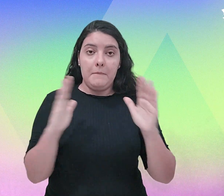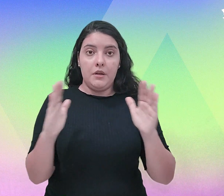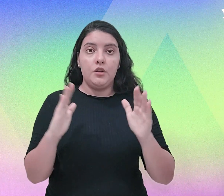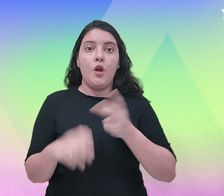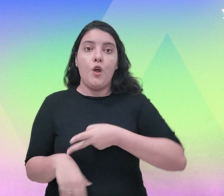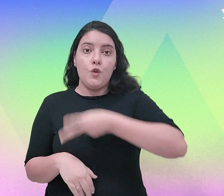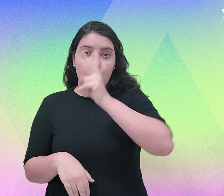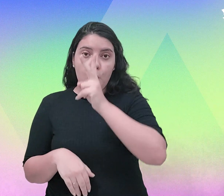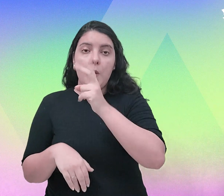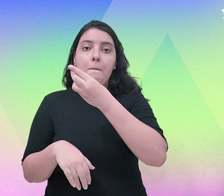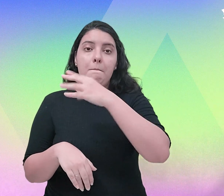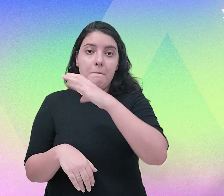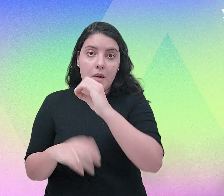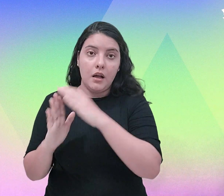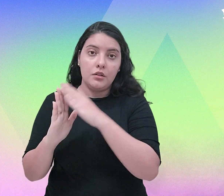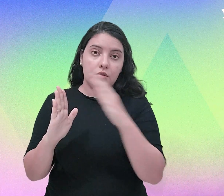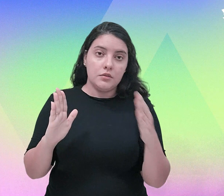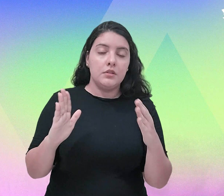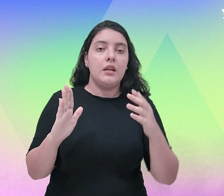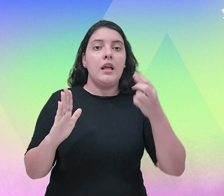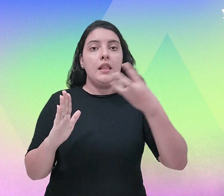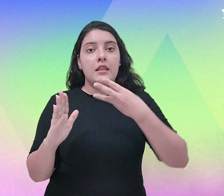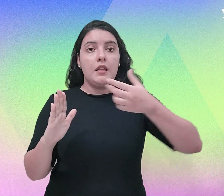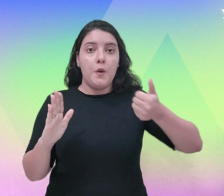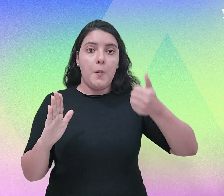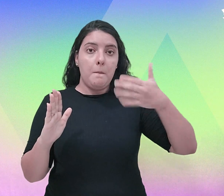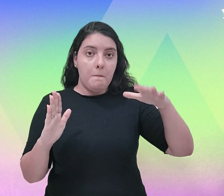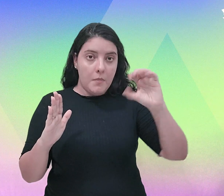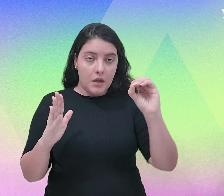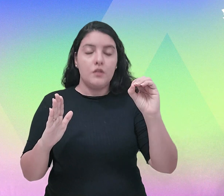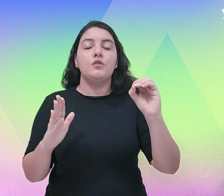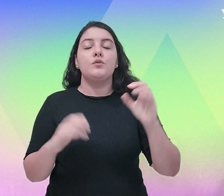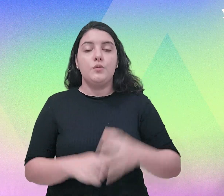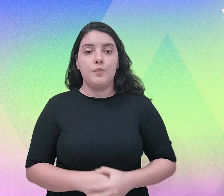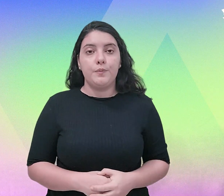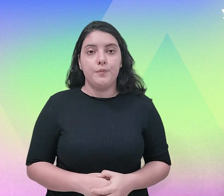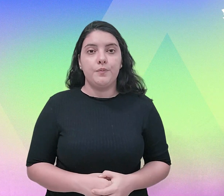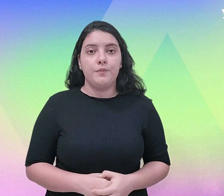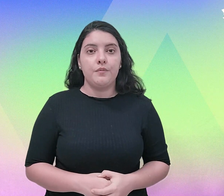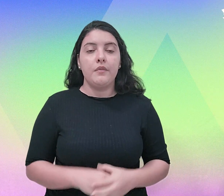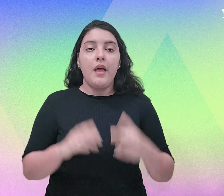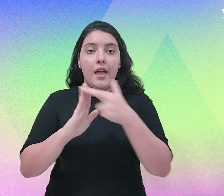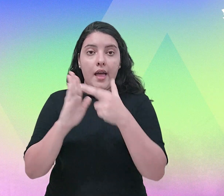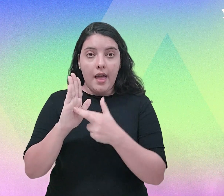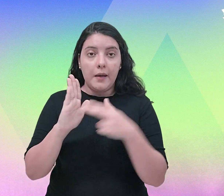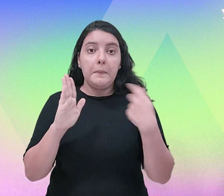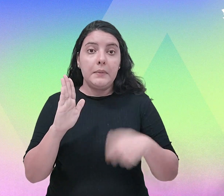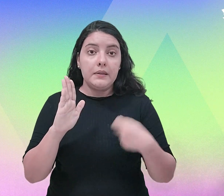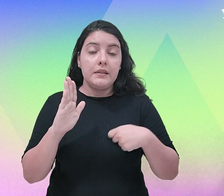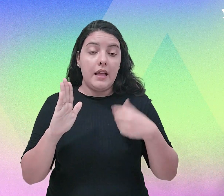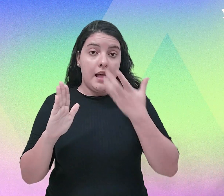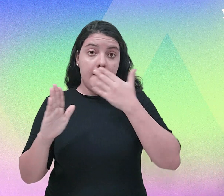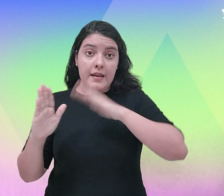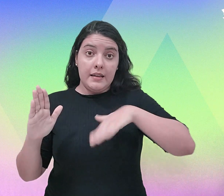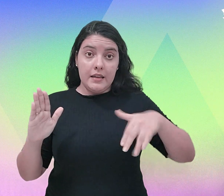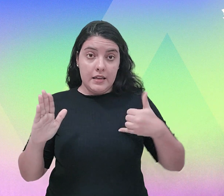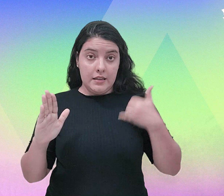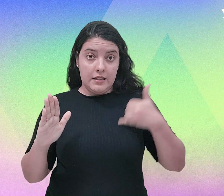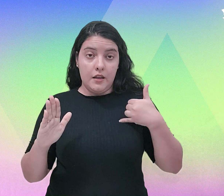2 de março de 2022 a 31 de março de 2022 pré-requisito crianças com idades entre